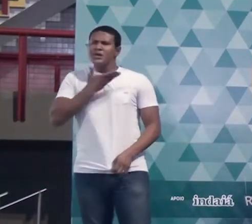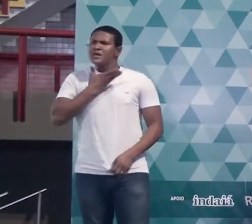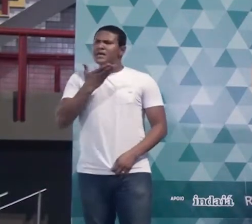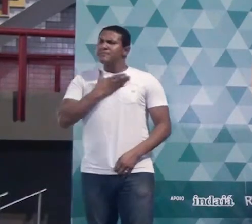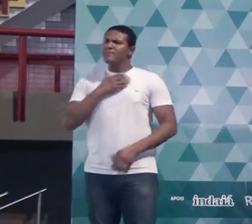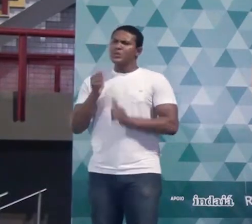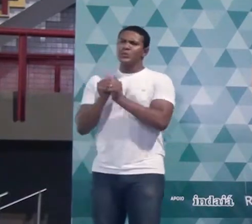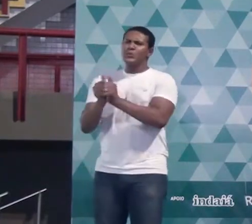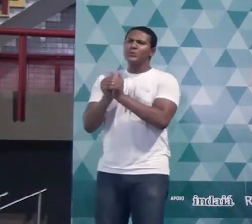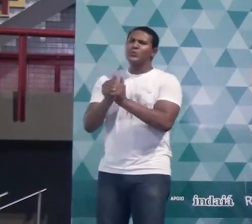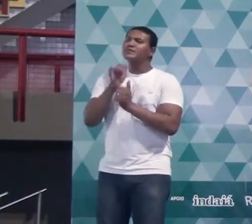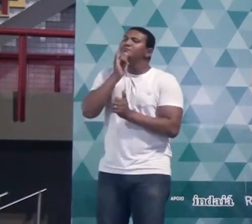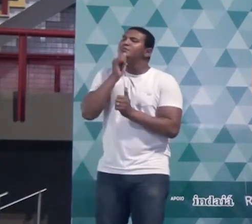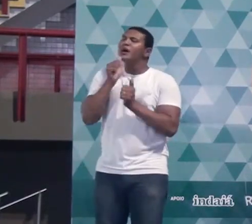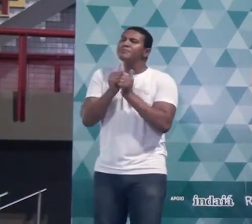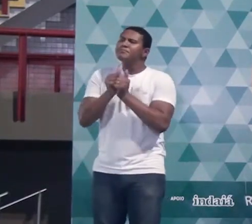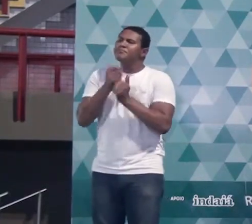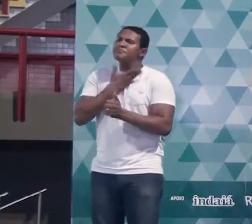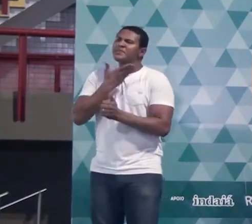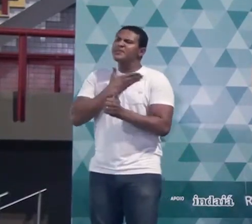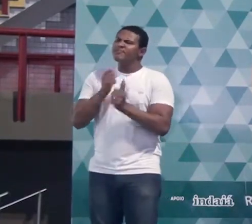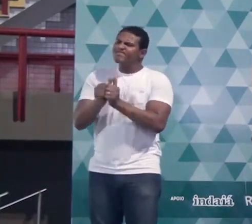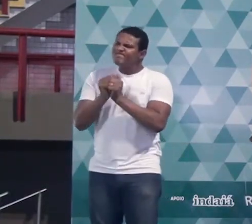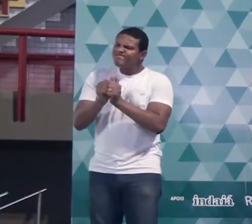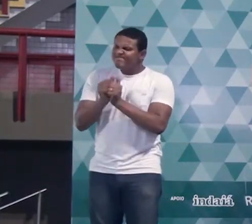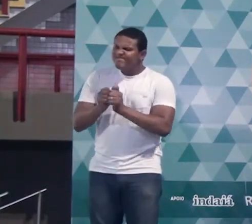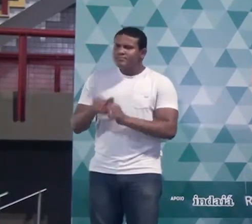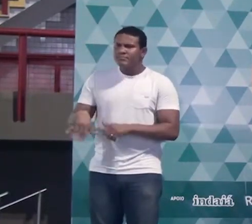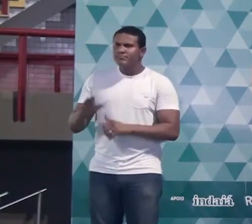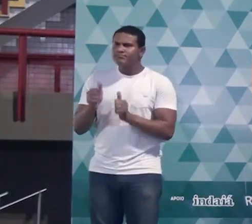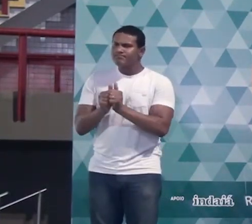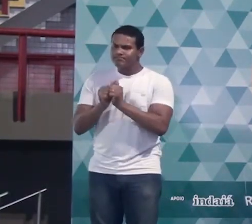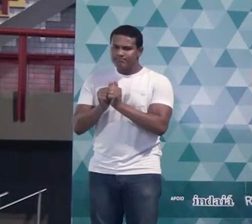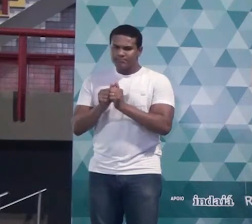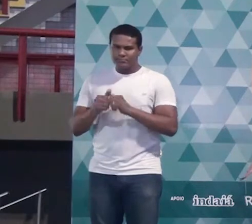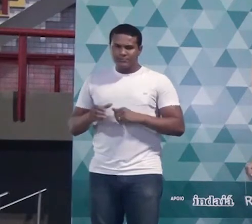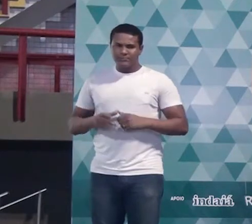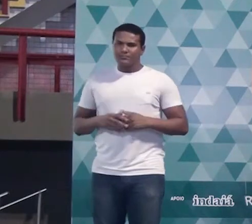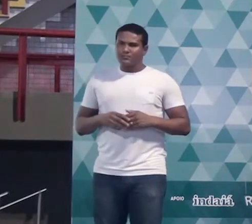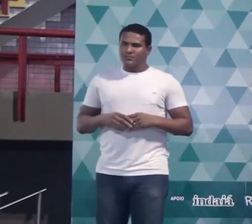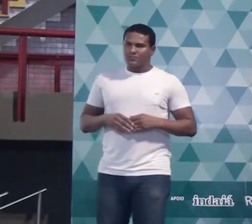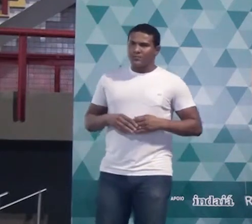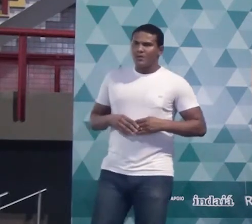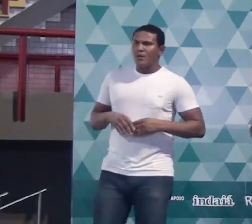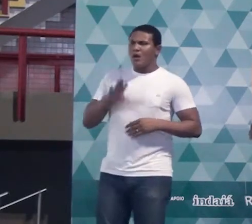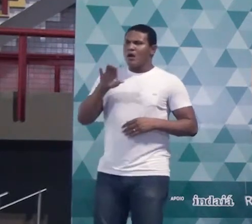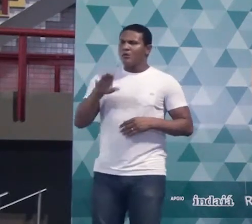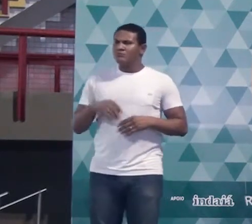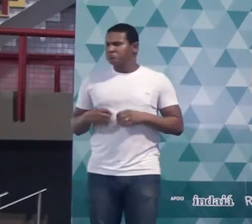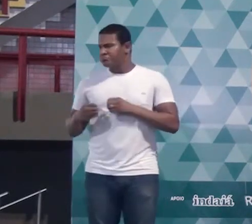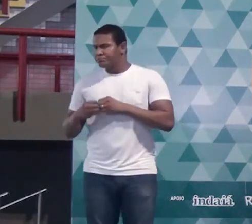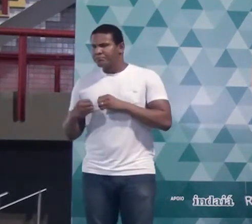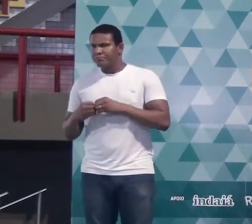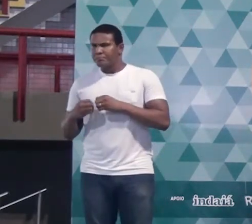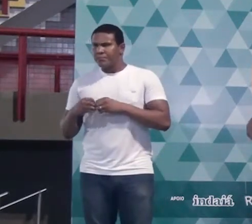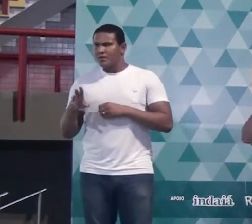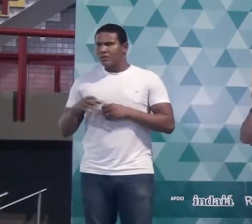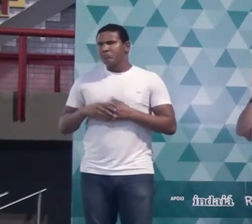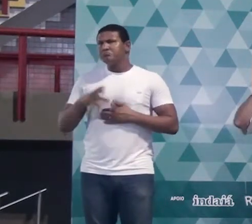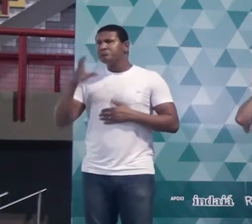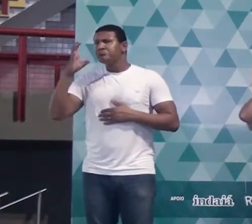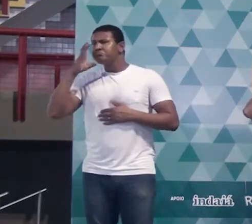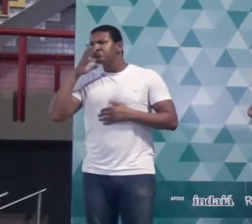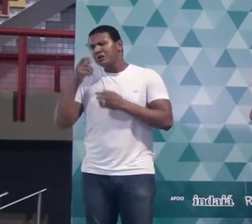umbilical, aquele teu amigo maravilhoso de infância, nasceu contigo. Chega pertinho dele, quando ele estiver vendo alguma coisa ali